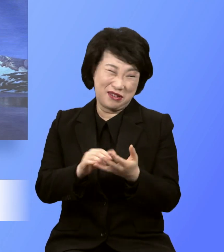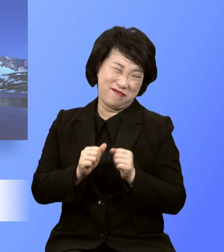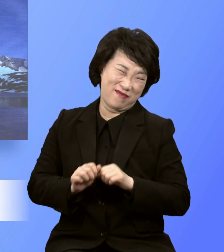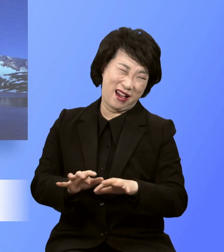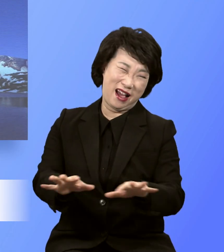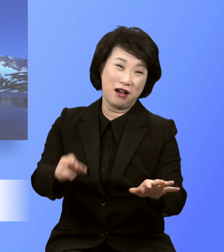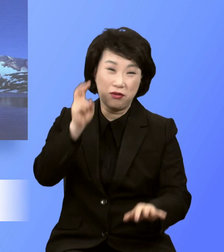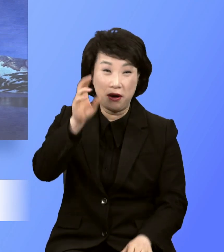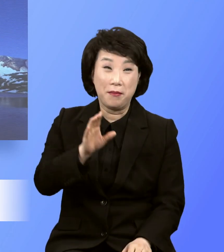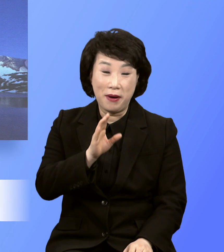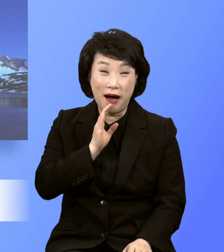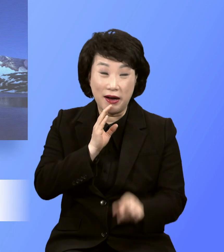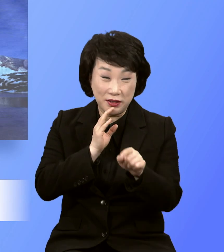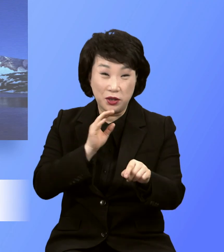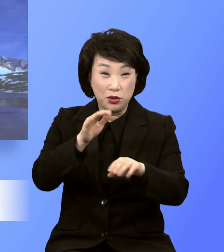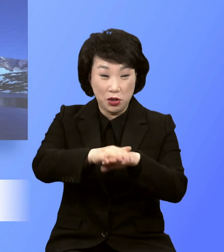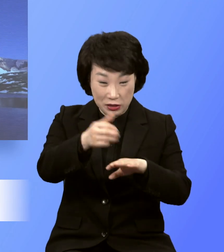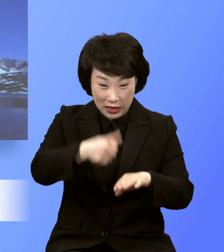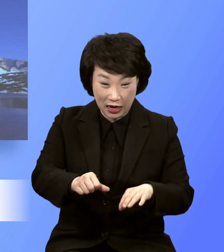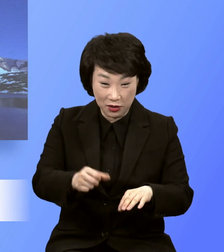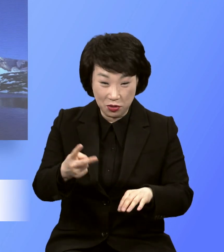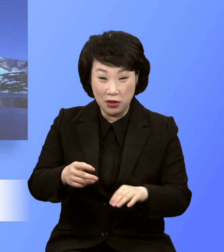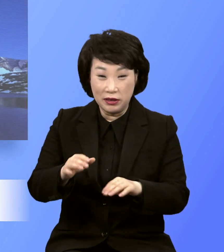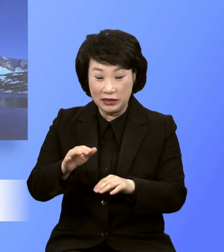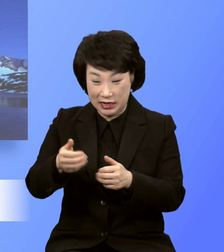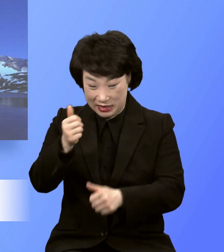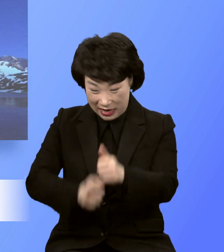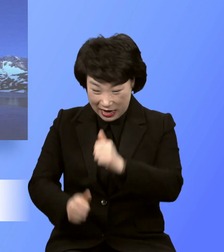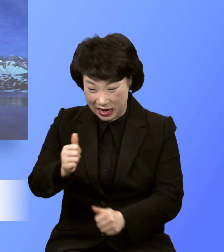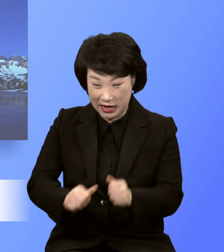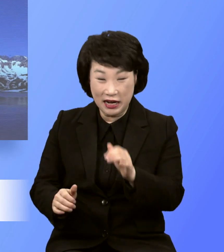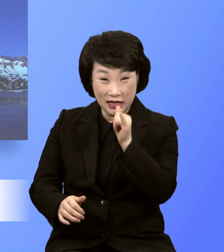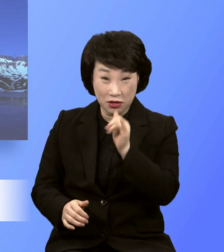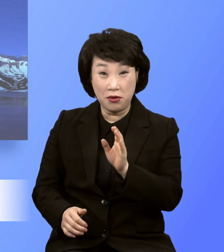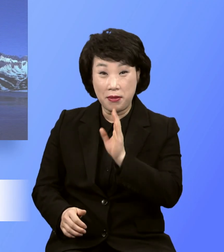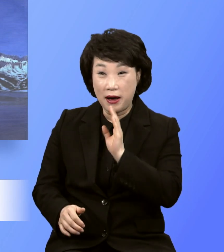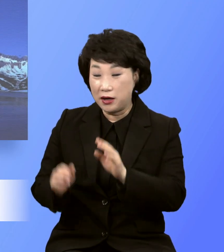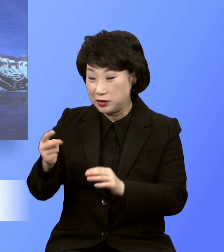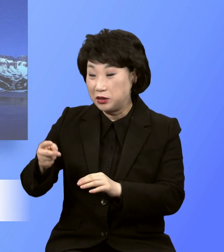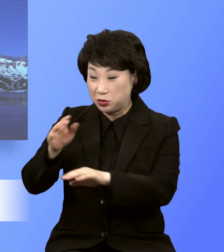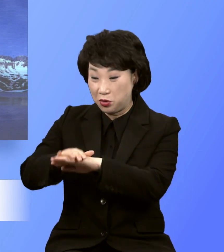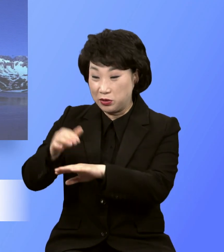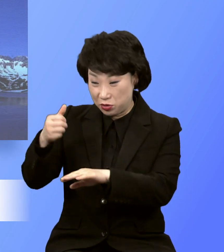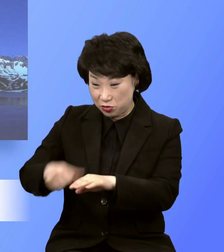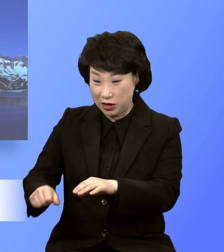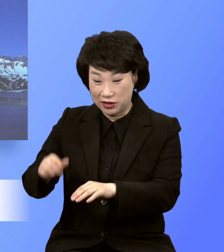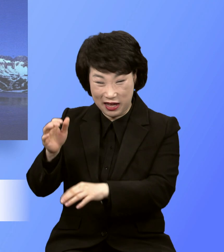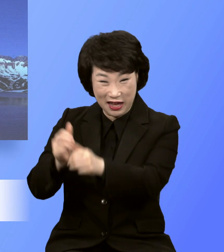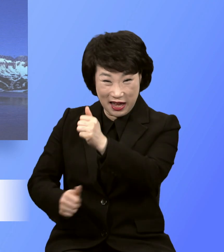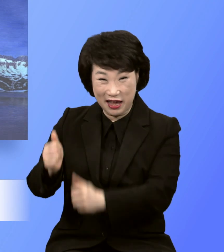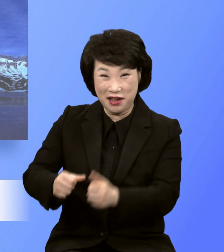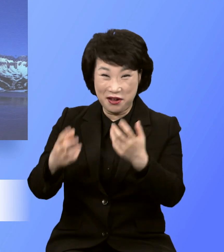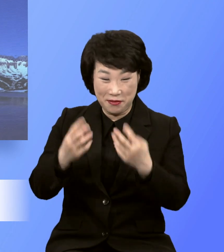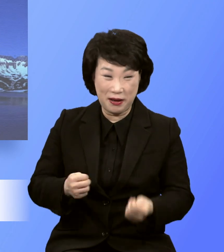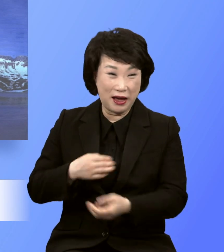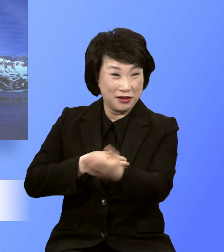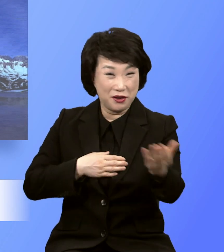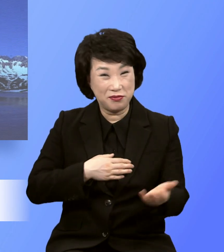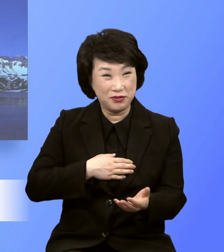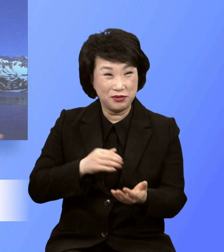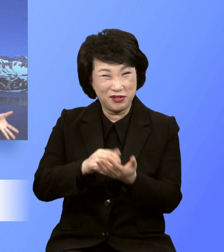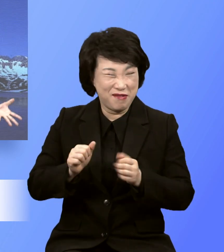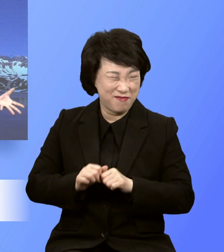얼마니 또 그 손주에게서 다른 손주를 또 보고 이 손주에서 저 손주를 보고 얼마나